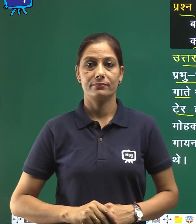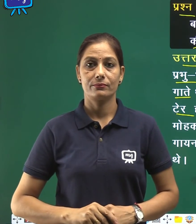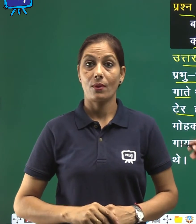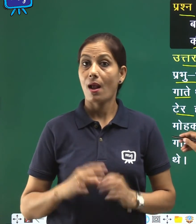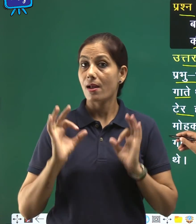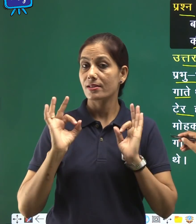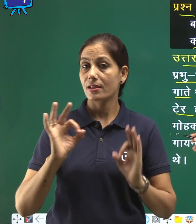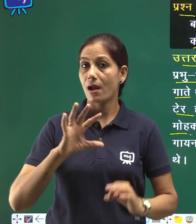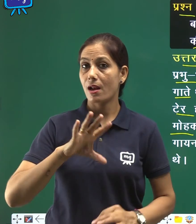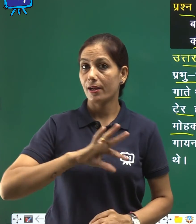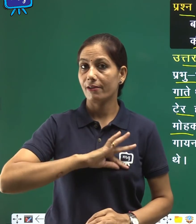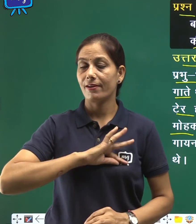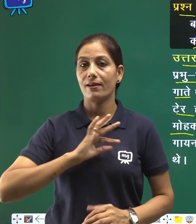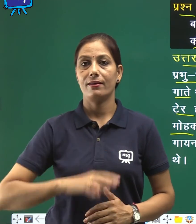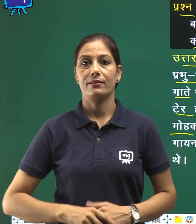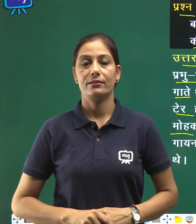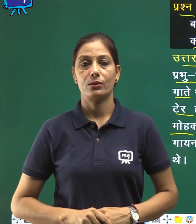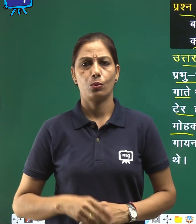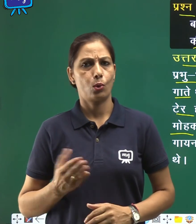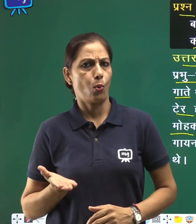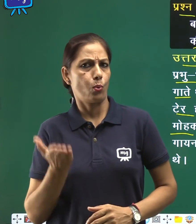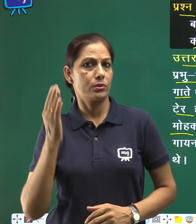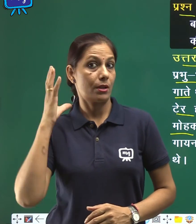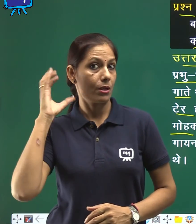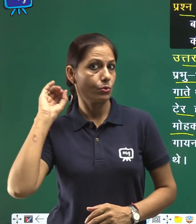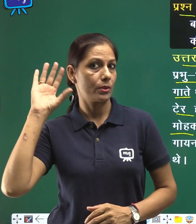मोहक तथा ऊंचा था।